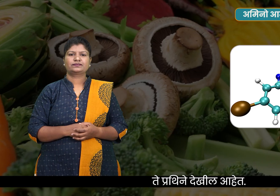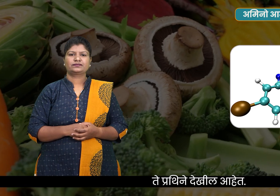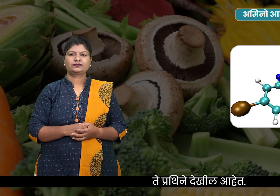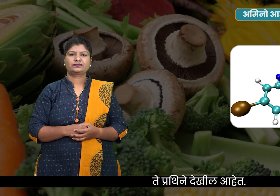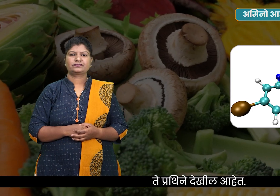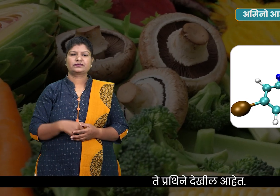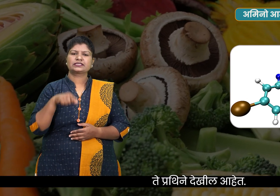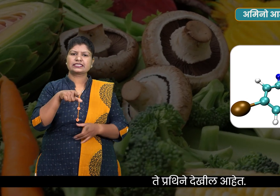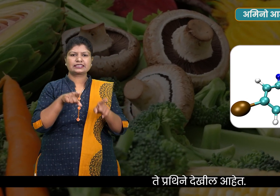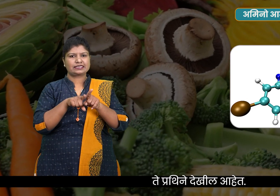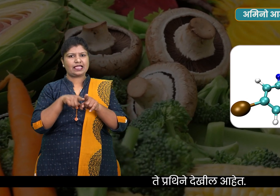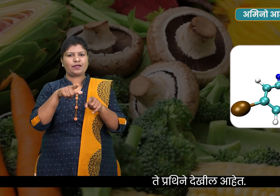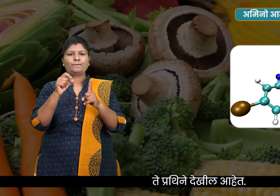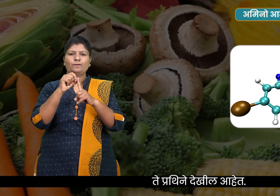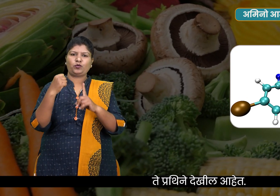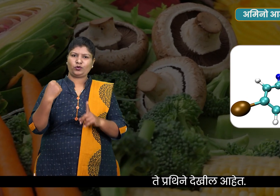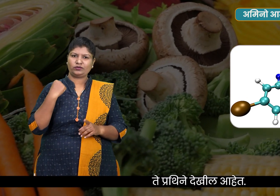ते प्रथिने देखील आहेत.